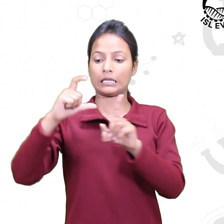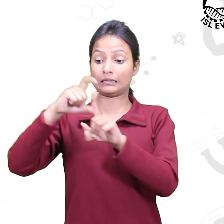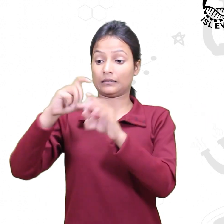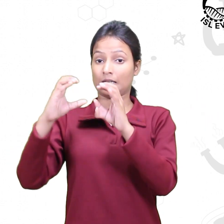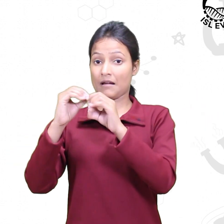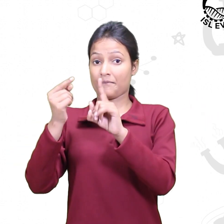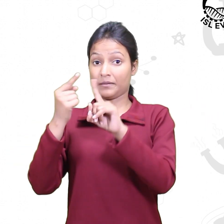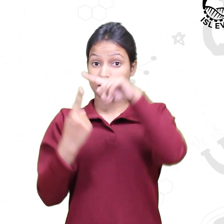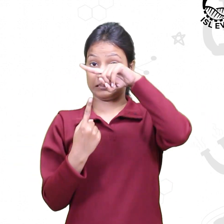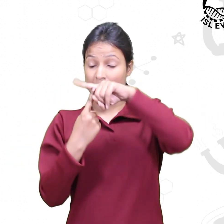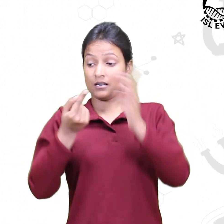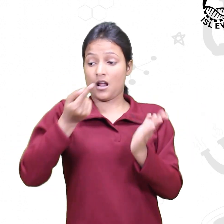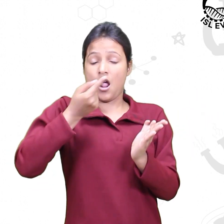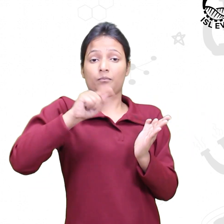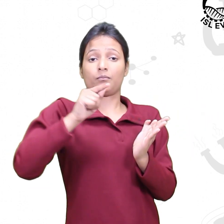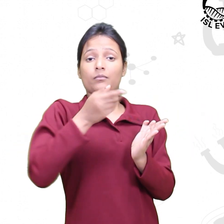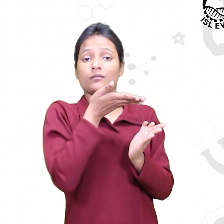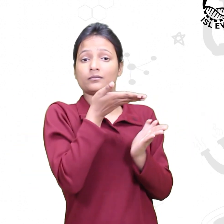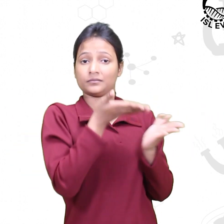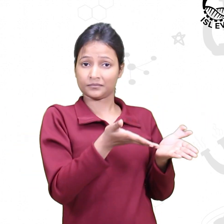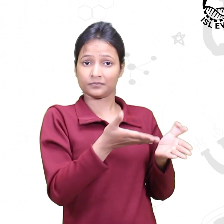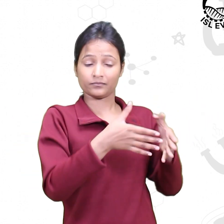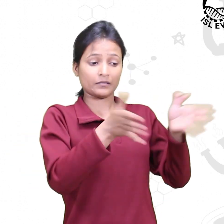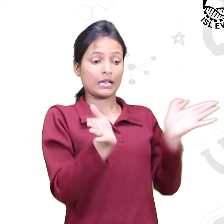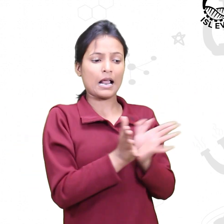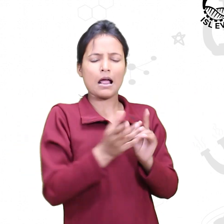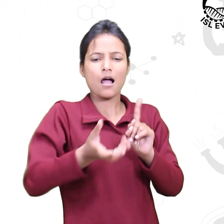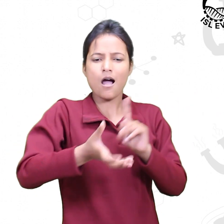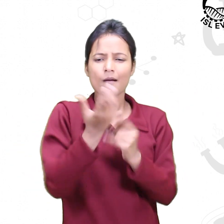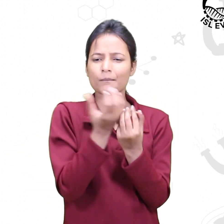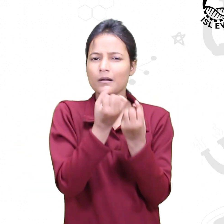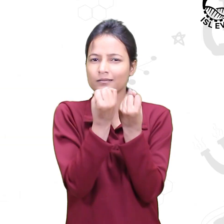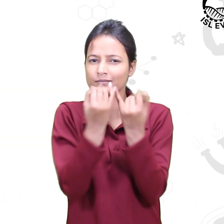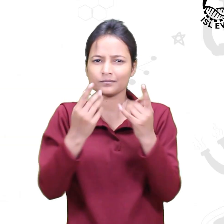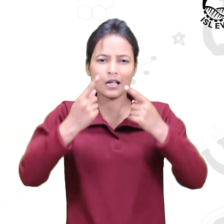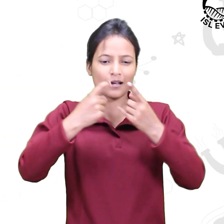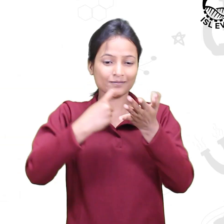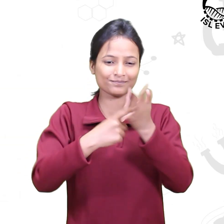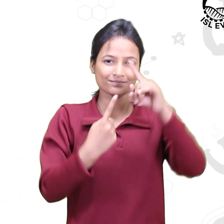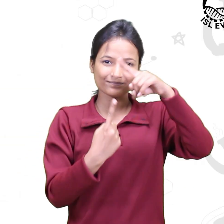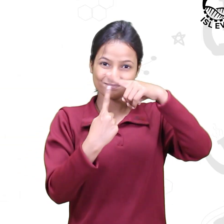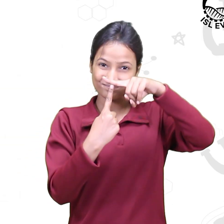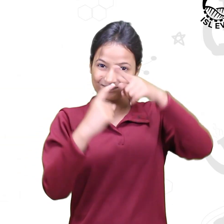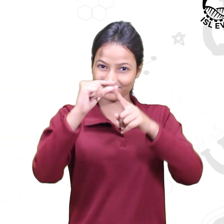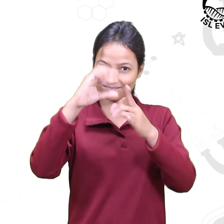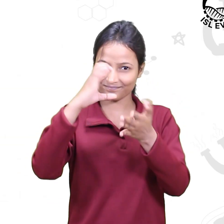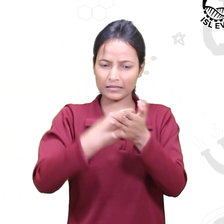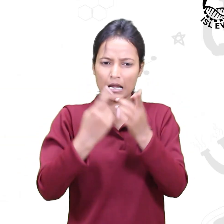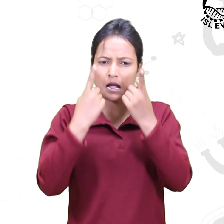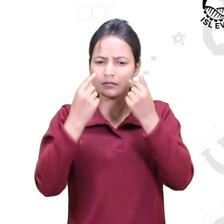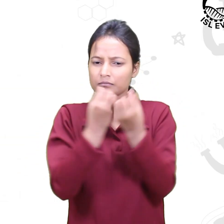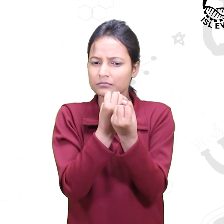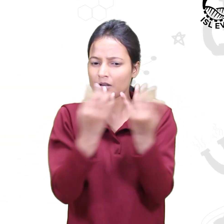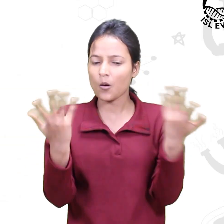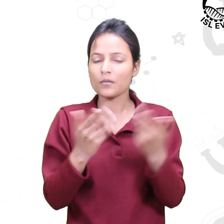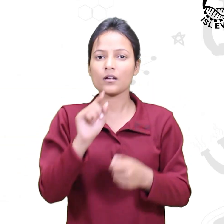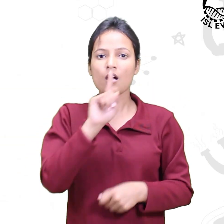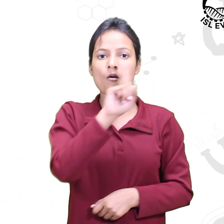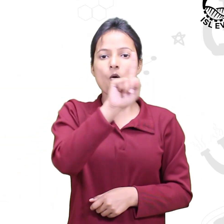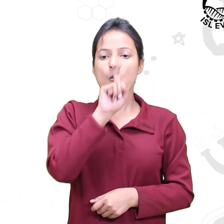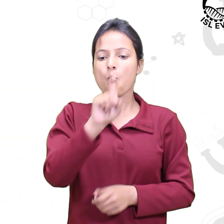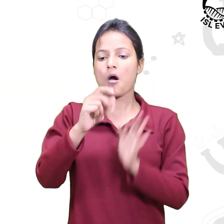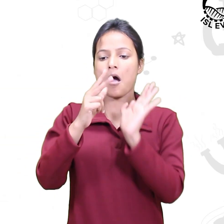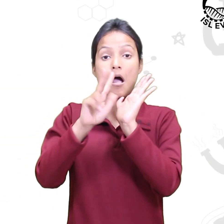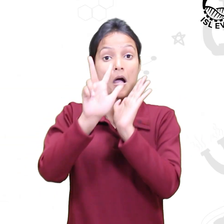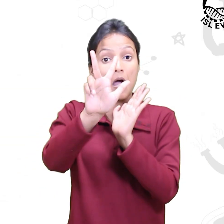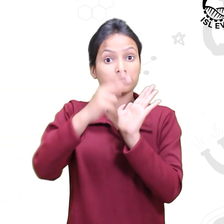मिलके ऑलमोस्ट 1.8 मिलियन RT-PCR टेस्टिंग्स की, तो जो नागपुर जैसे शहर के लिए एक बहुत बड़ी सर्विस रही। और